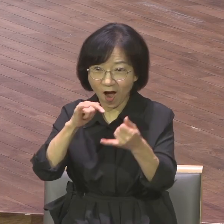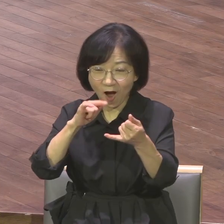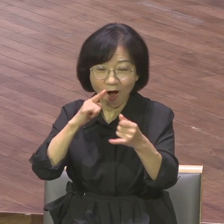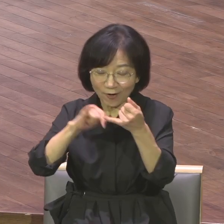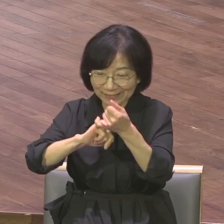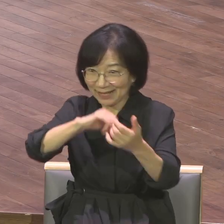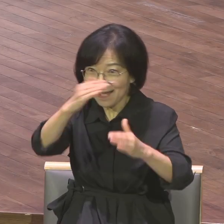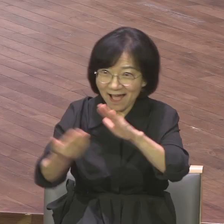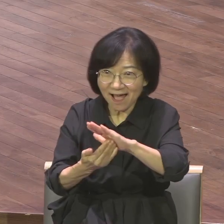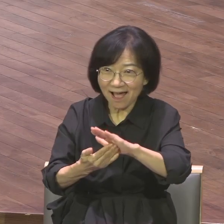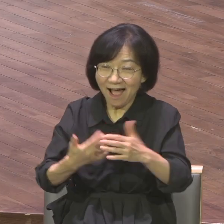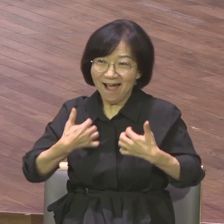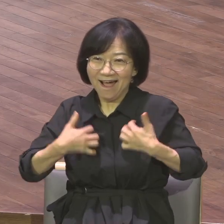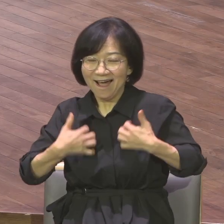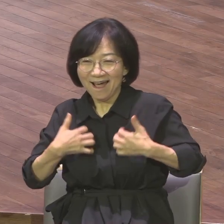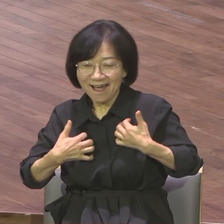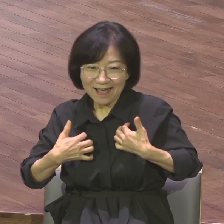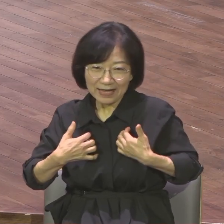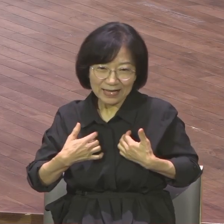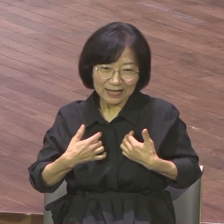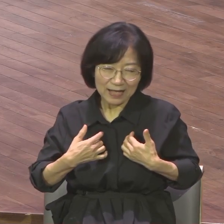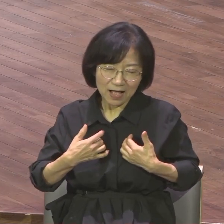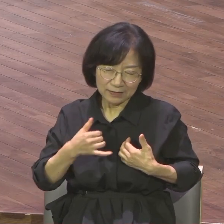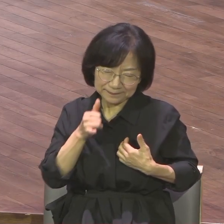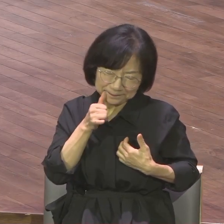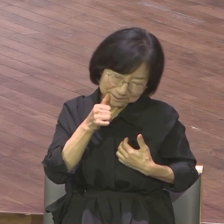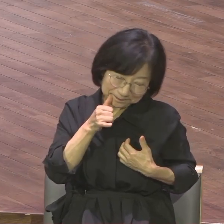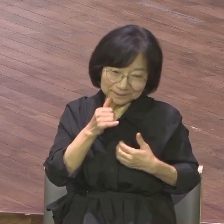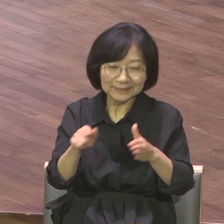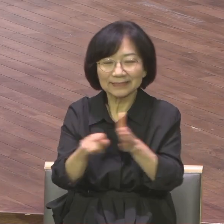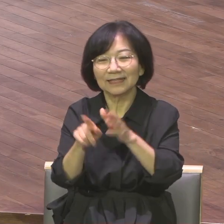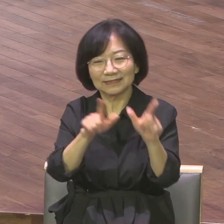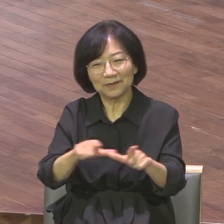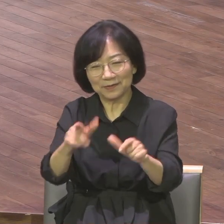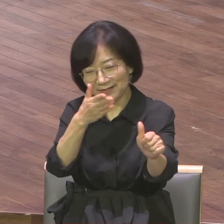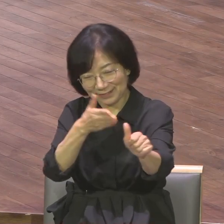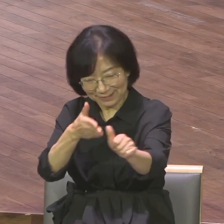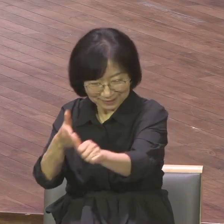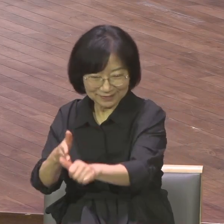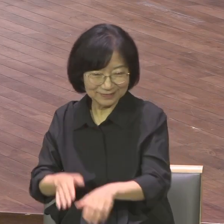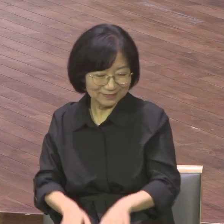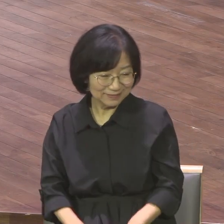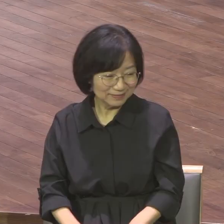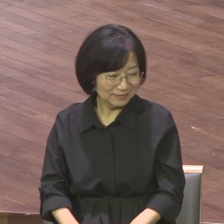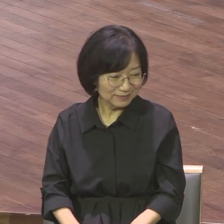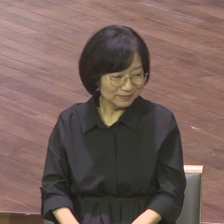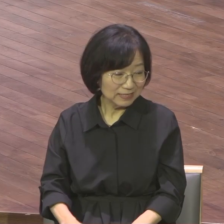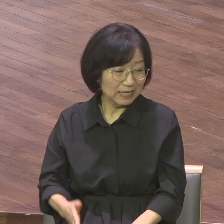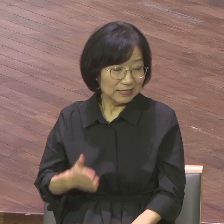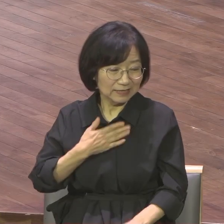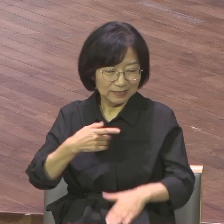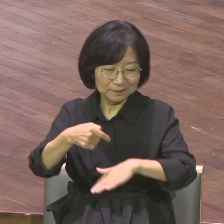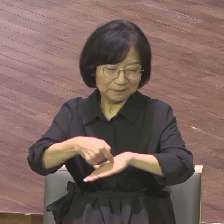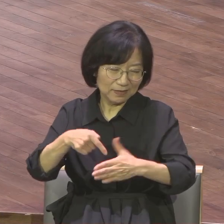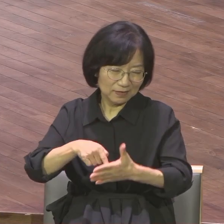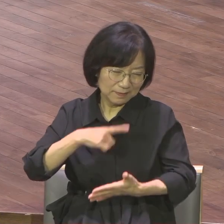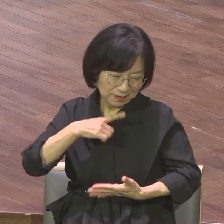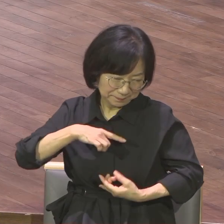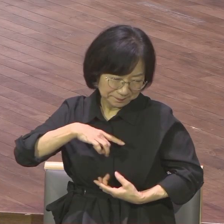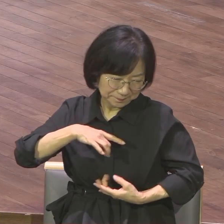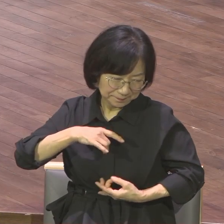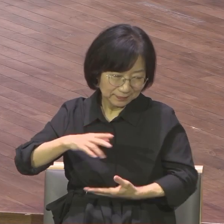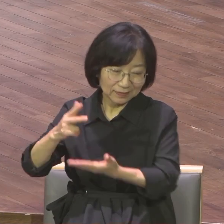말이에요. 갈렙처럼. 자, 24절 봅니다. 내 심령에 이르기를 여호와는 나의